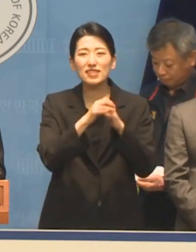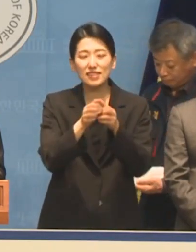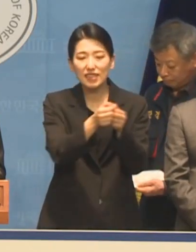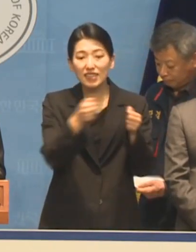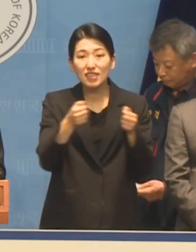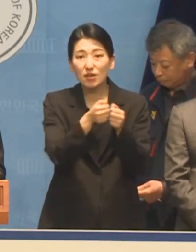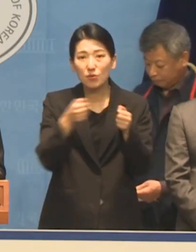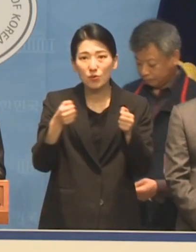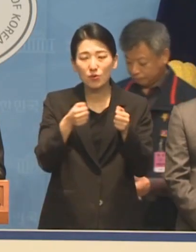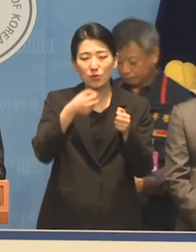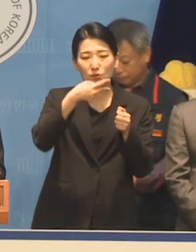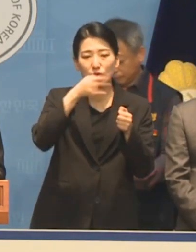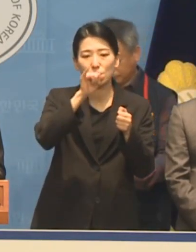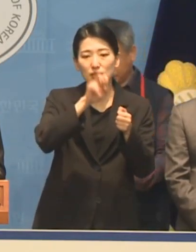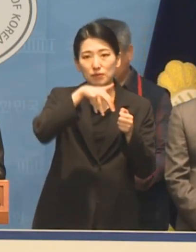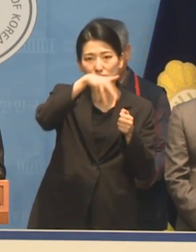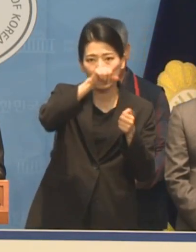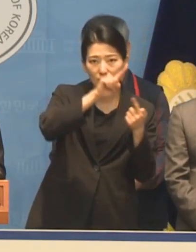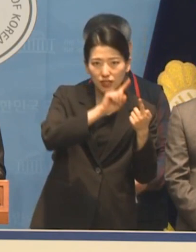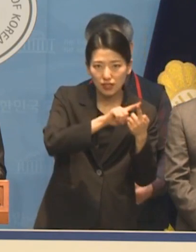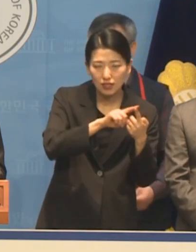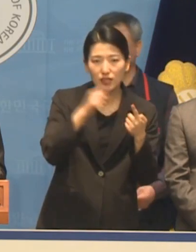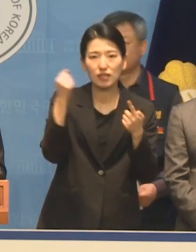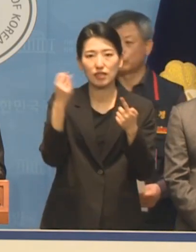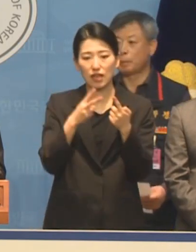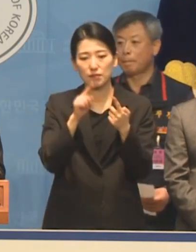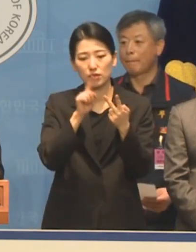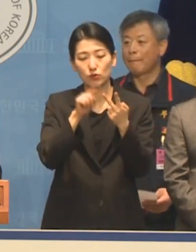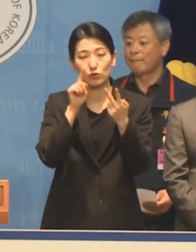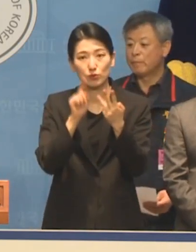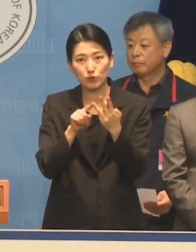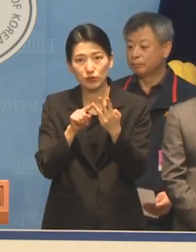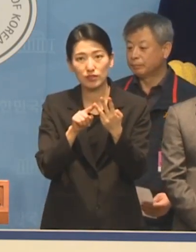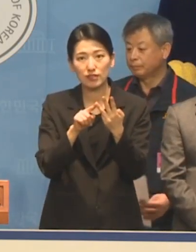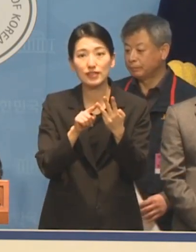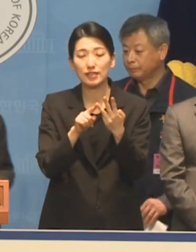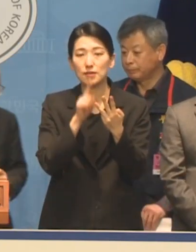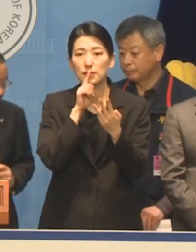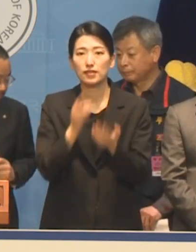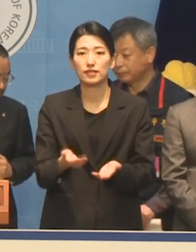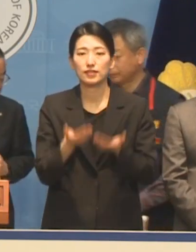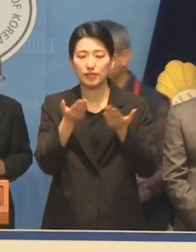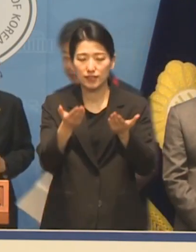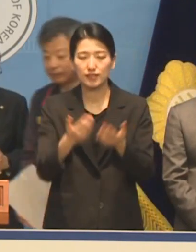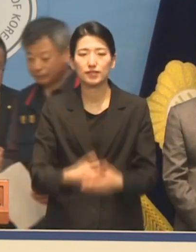노조 위원장님, 정준현 금속 노조 광주 전남 지부 지부장님 순으로 말씀 듣도록 하겠습니다.